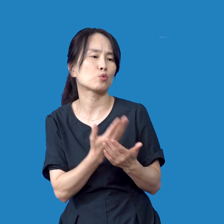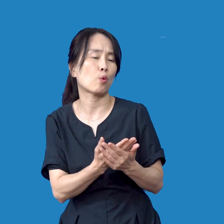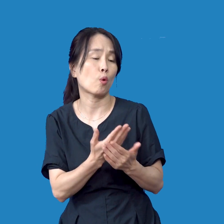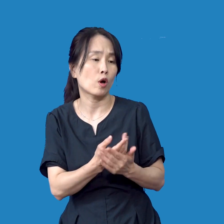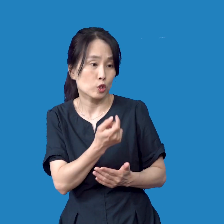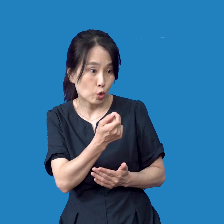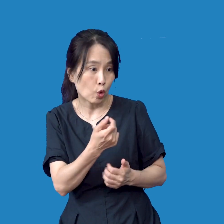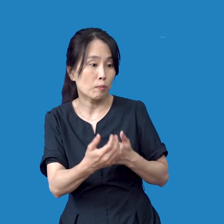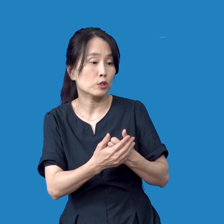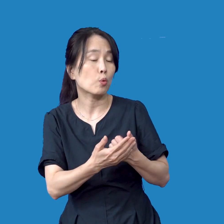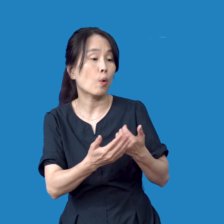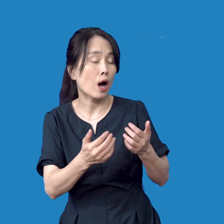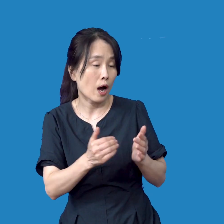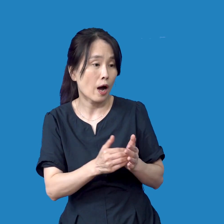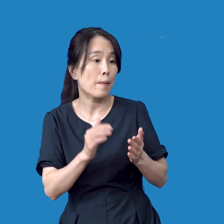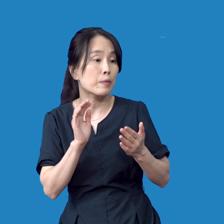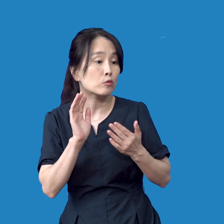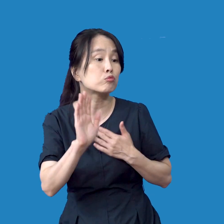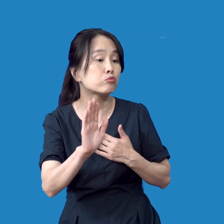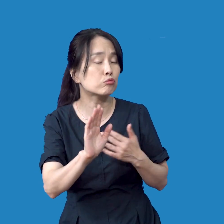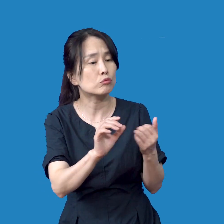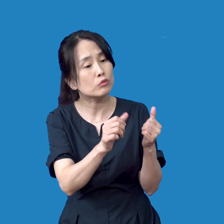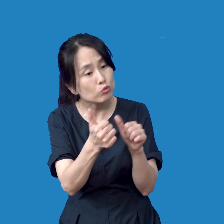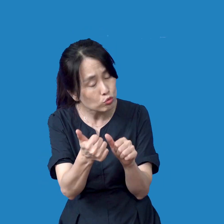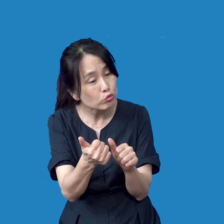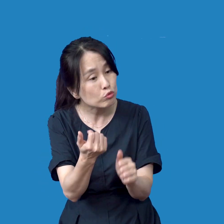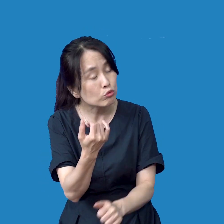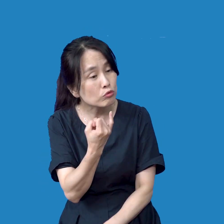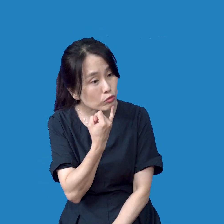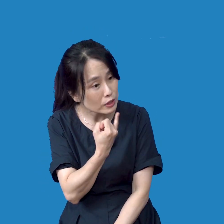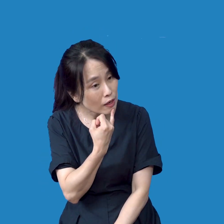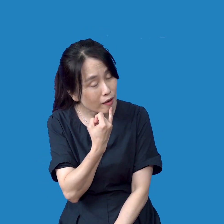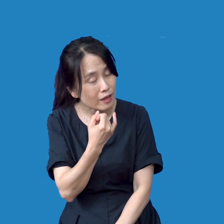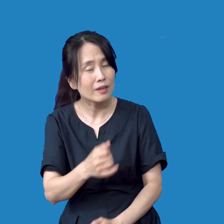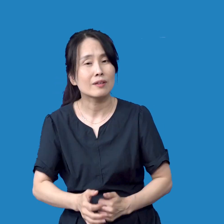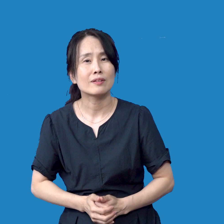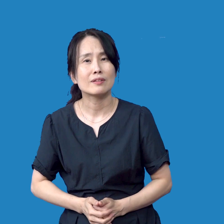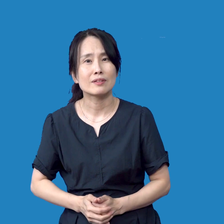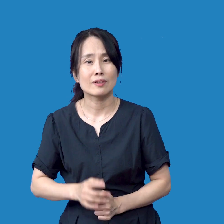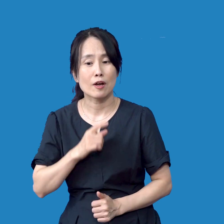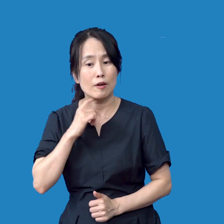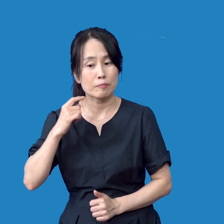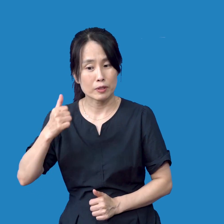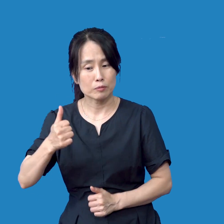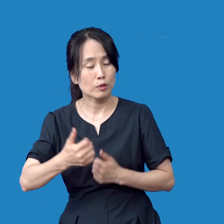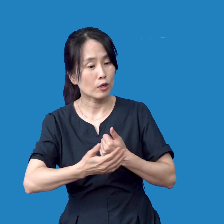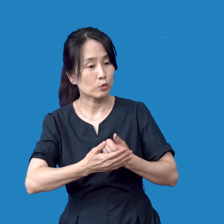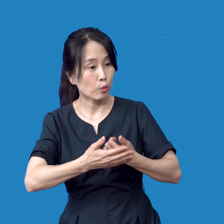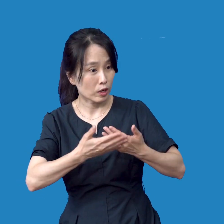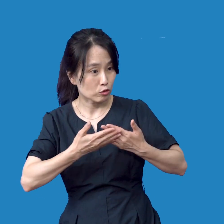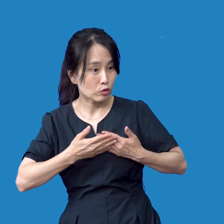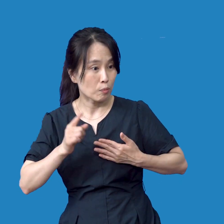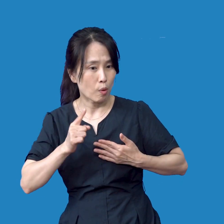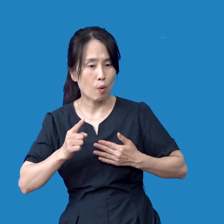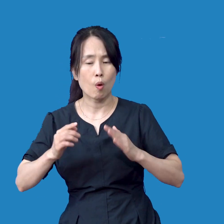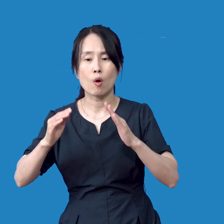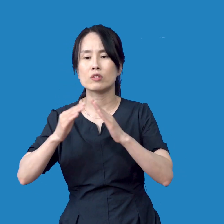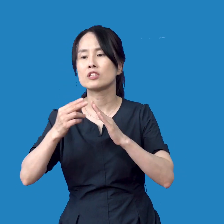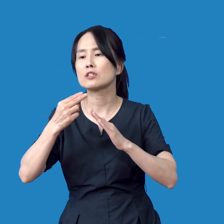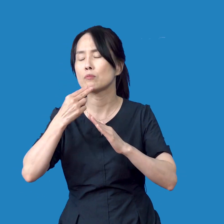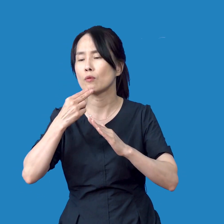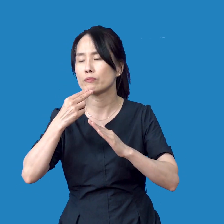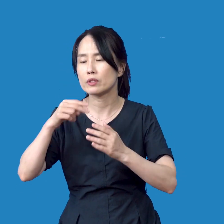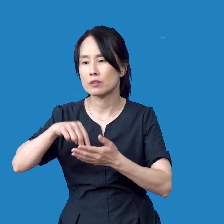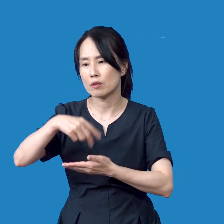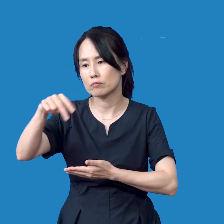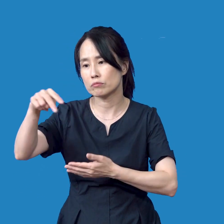조금만 도와주고 죽으시면 안 되겠습니까? 피에르 신부가 도와달라는 것은 집 없는